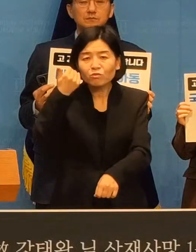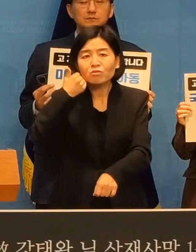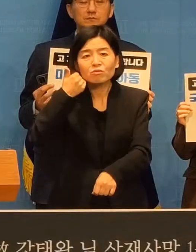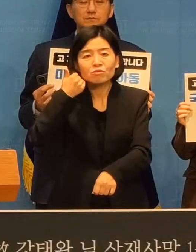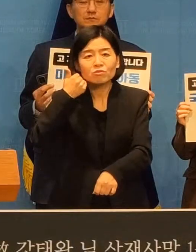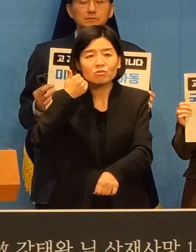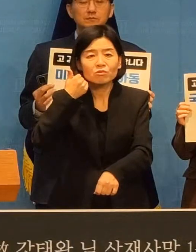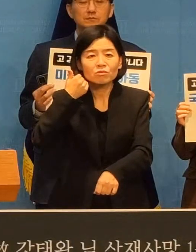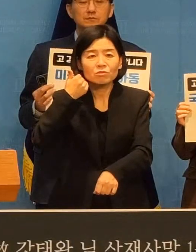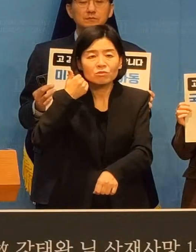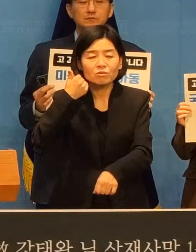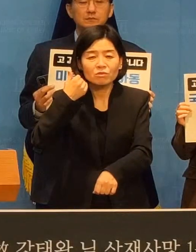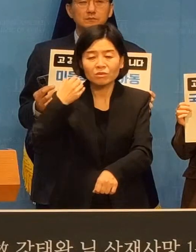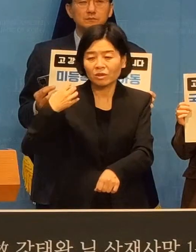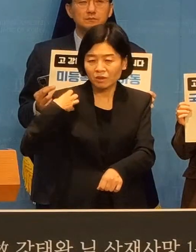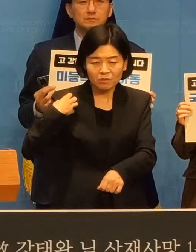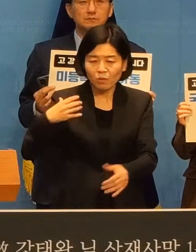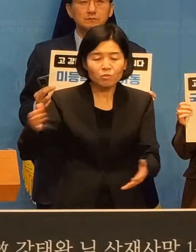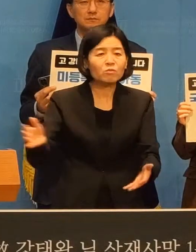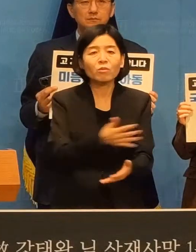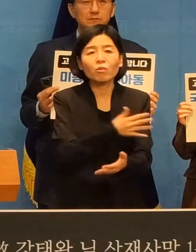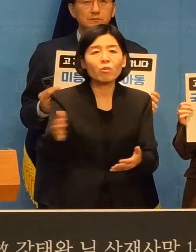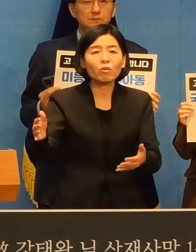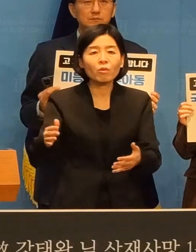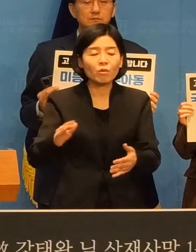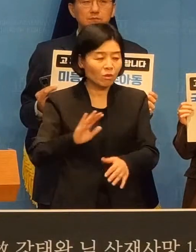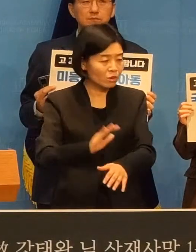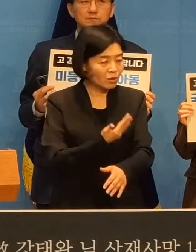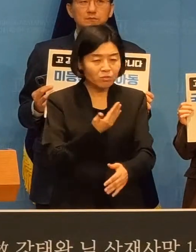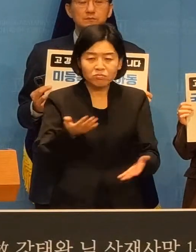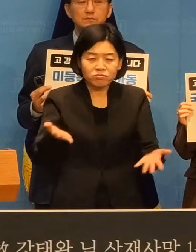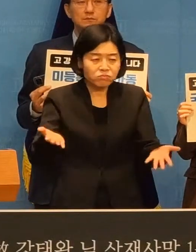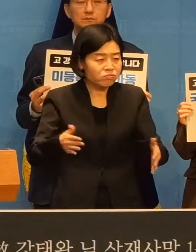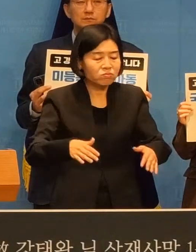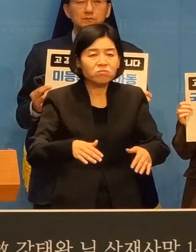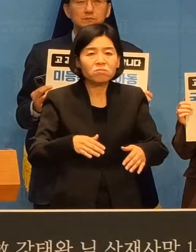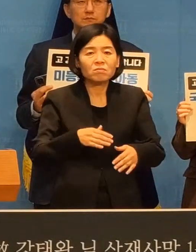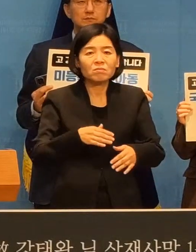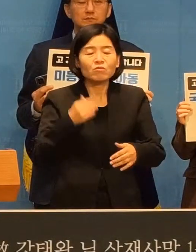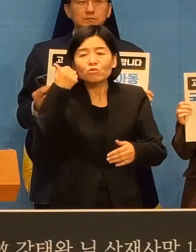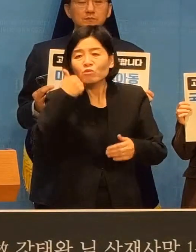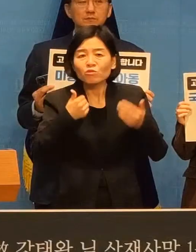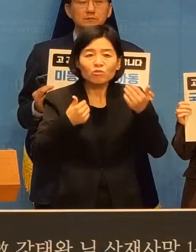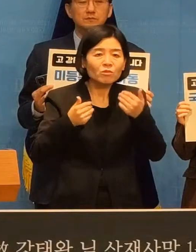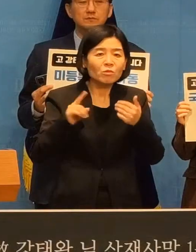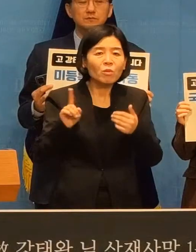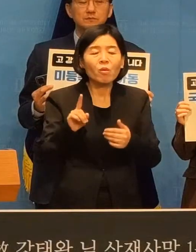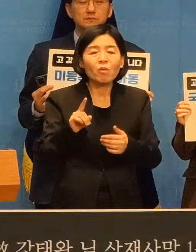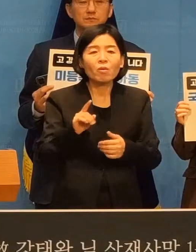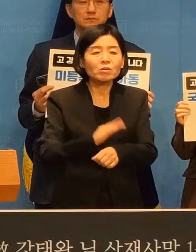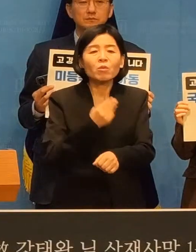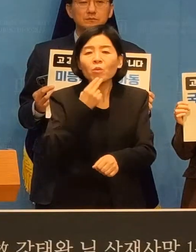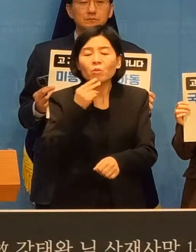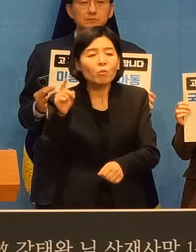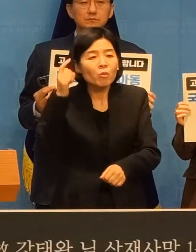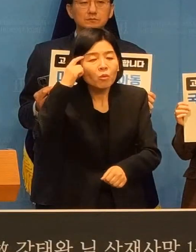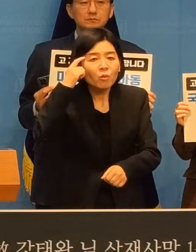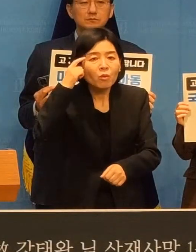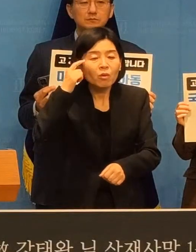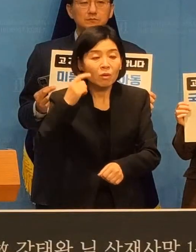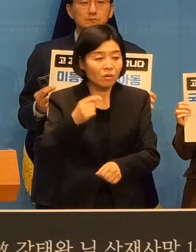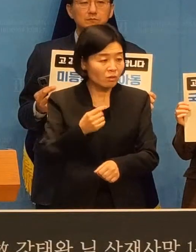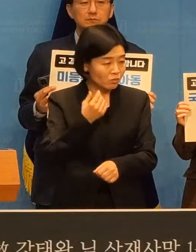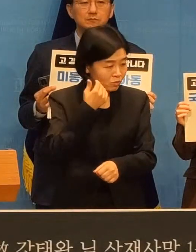책임지는 사람이 없어요. 아무도 잘못한 사람이 없어서 그런 건지 아니면 잘못